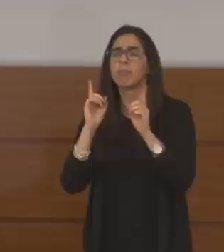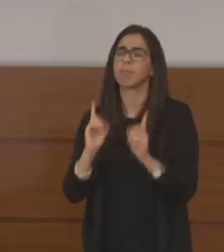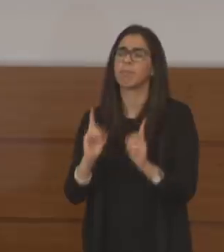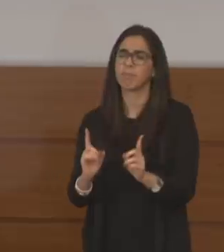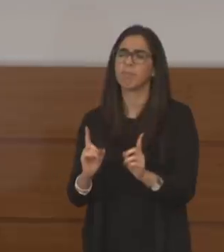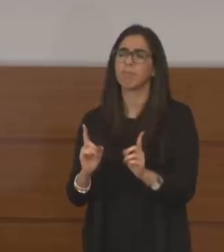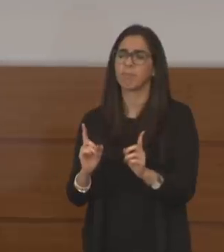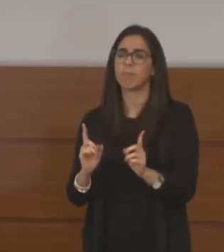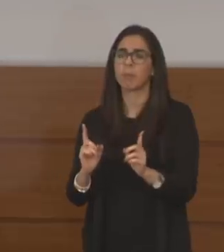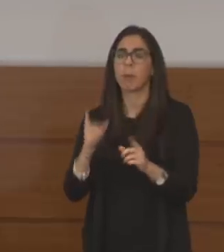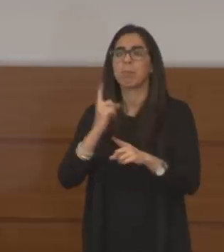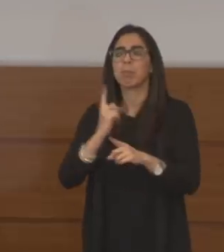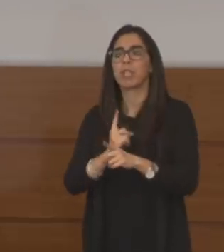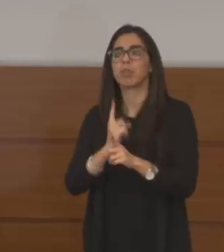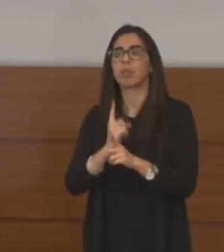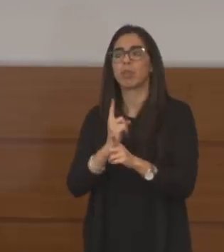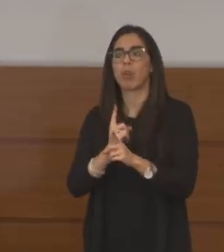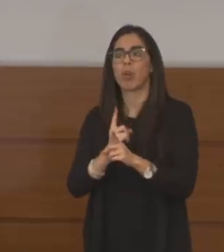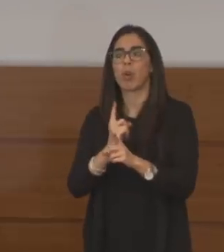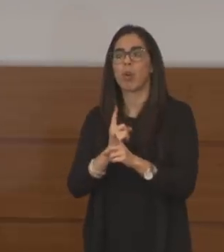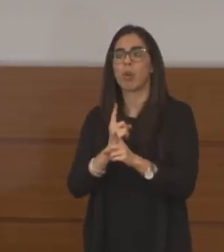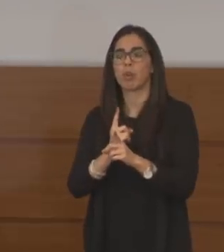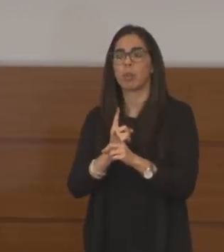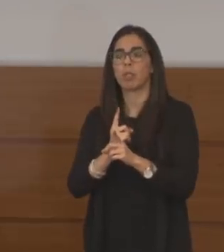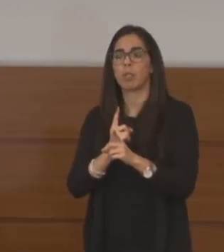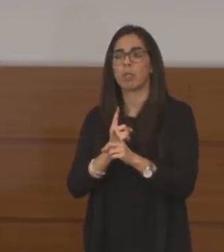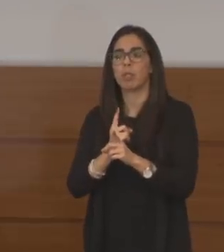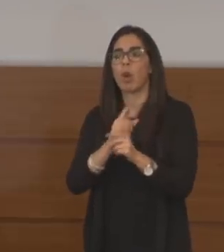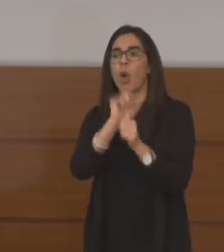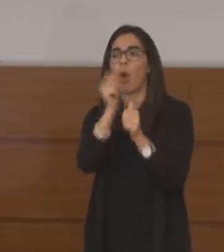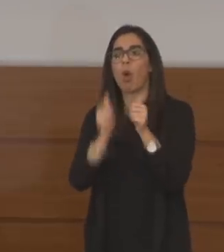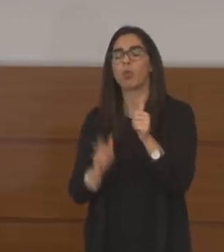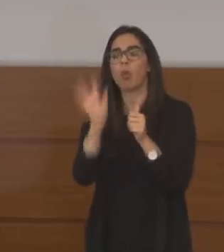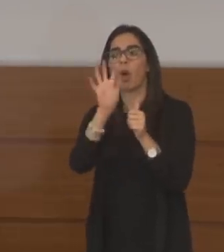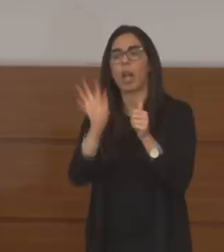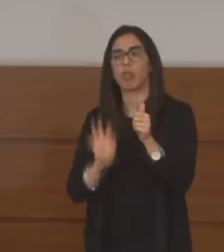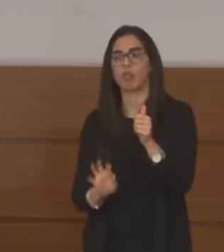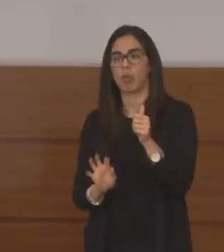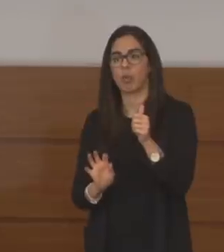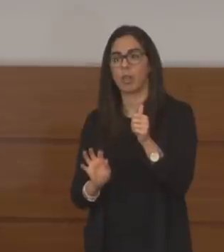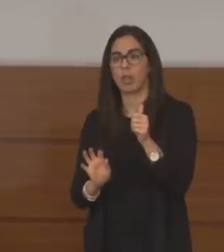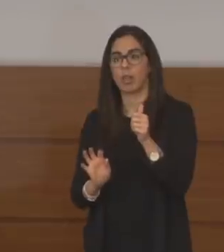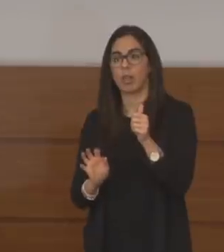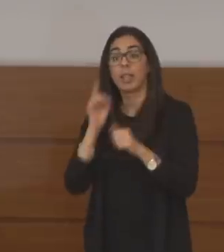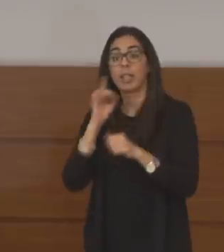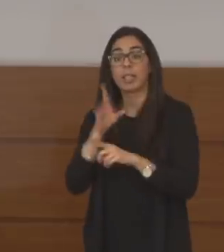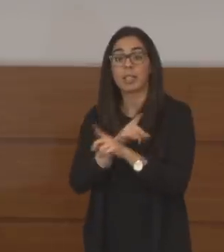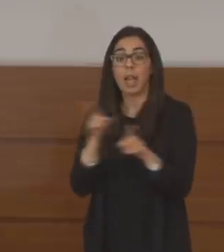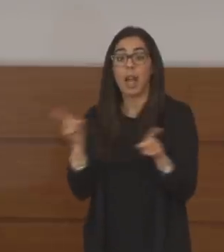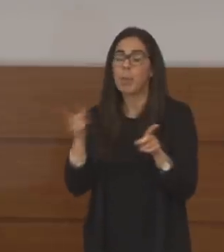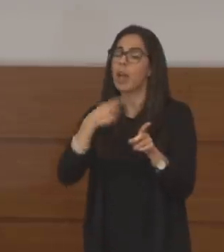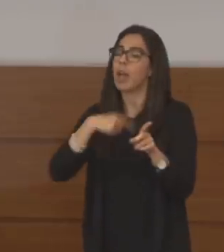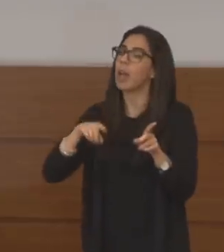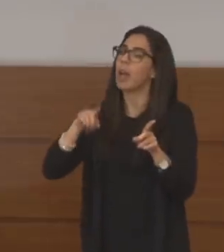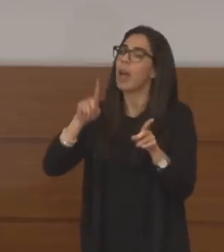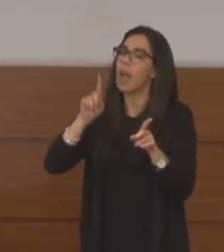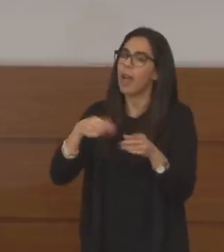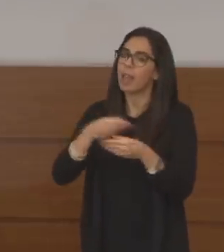sono le esigenze delle regioni come sapete abbiamo distribuito anche